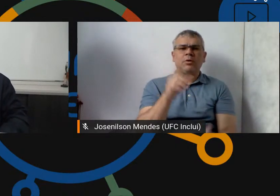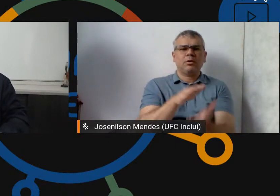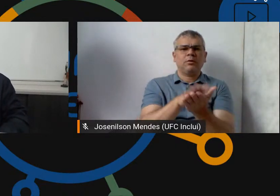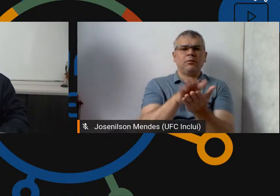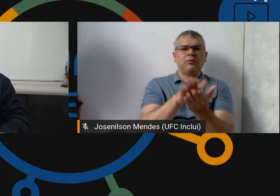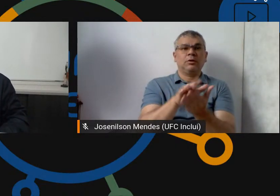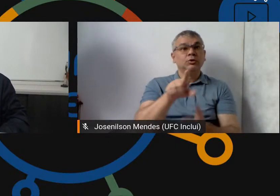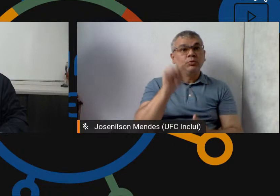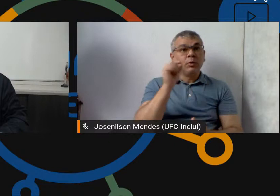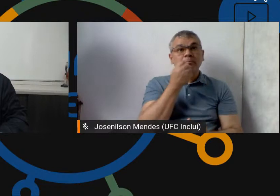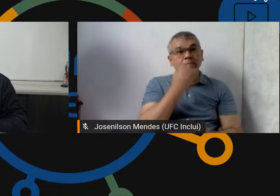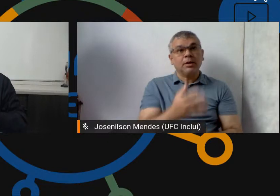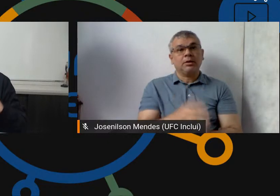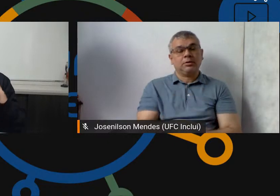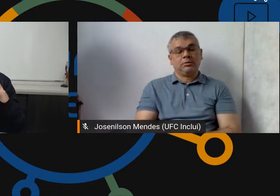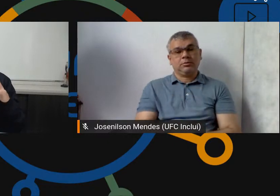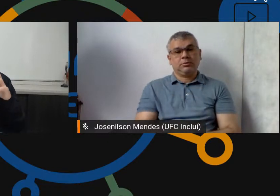escolher bem.